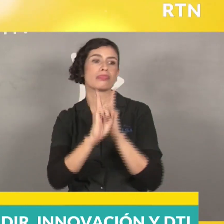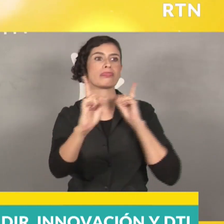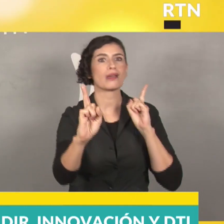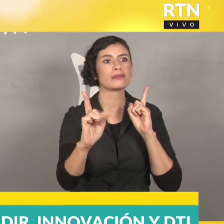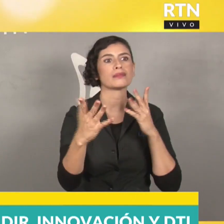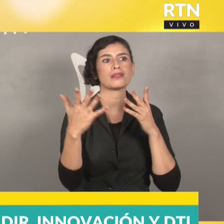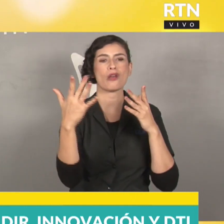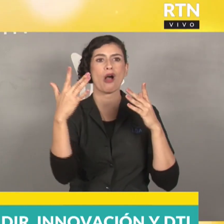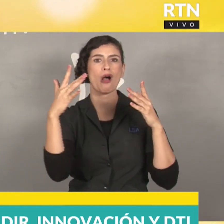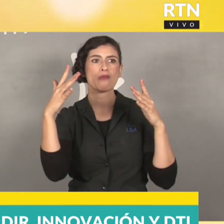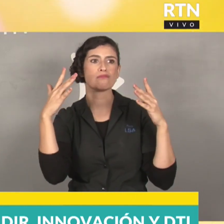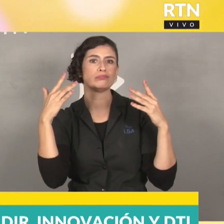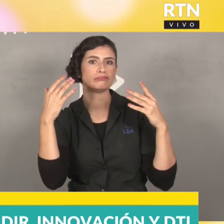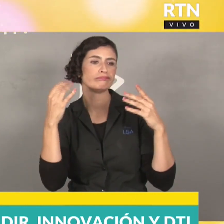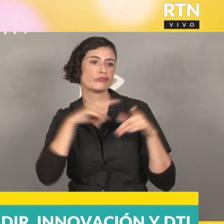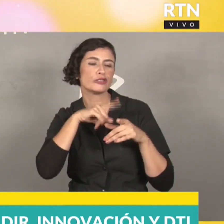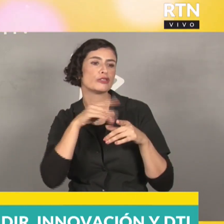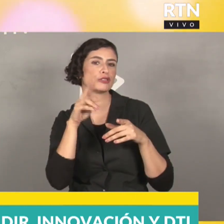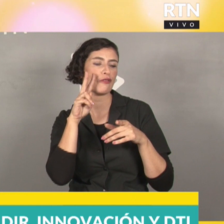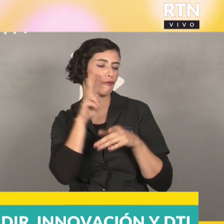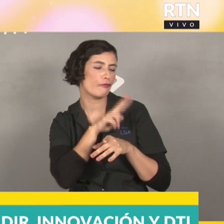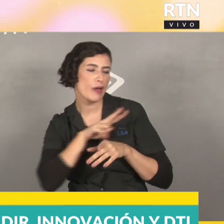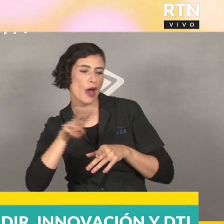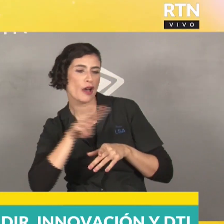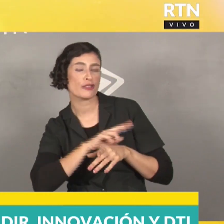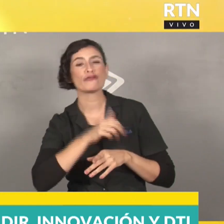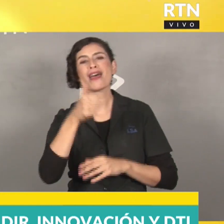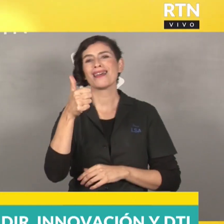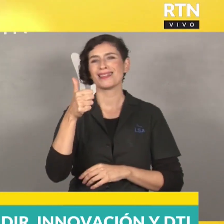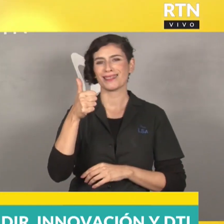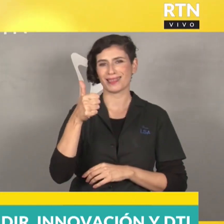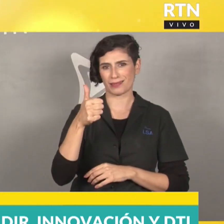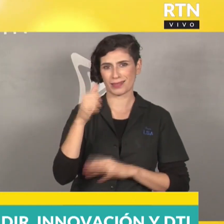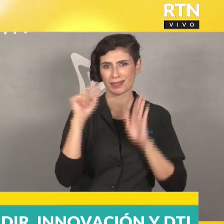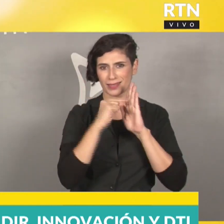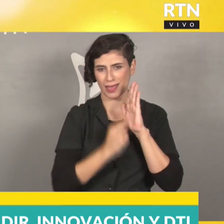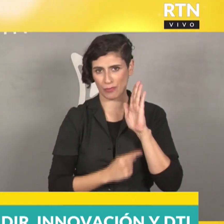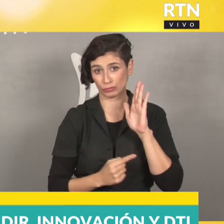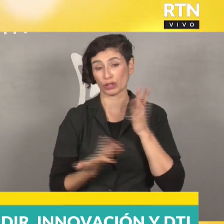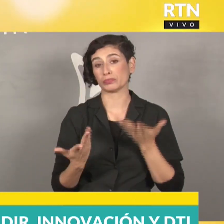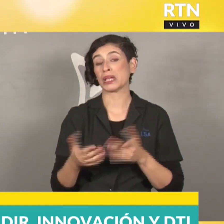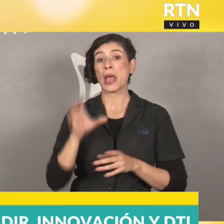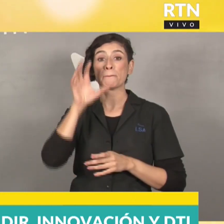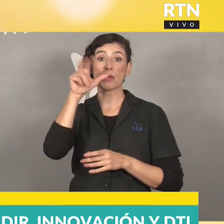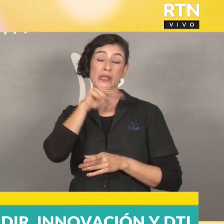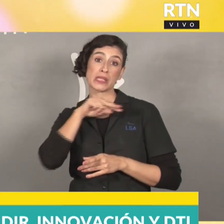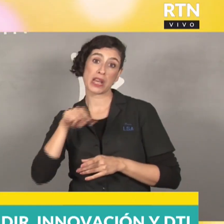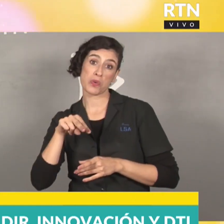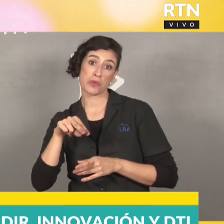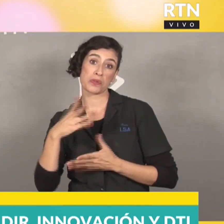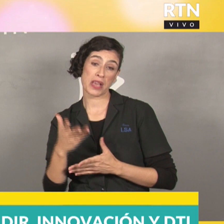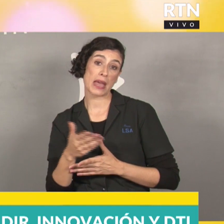inteligente, trabajamos varias dimensiones. ¿Sí? Bien. Seis dimensiones. De hecho, nuestro modelo neuquino tiene seis. ¿Y cuáles serían